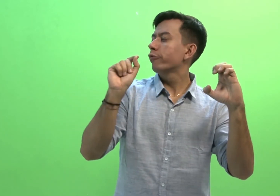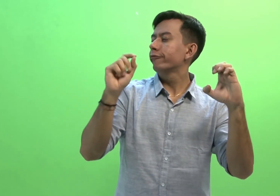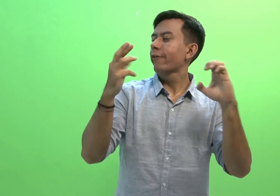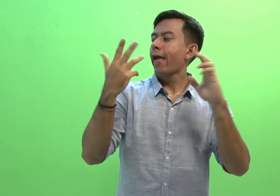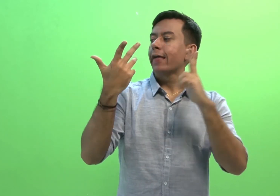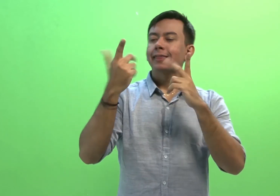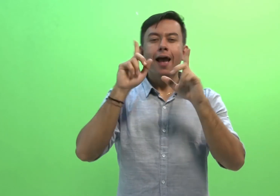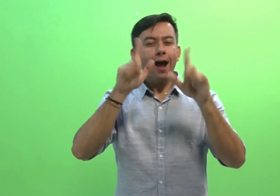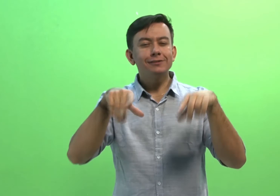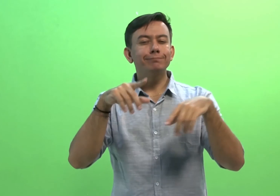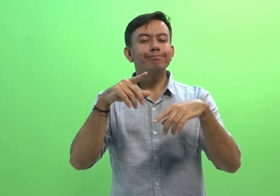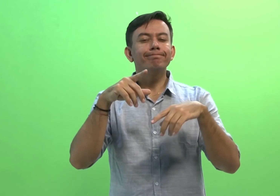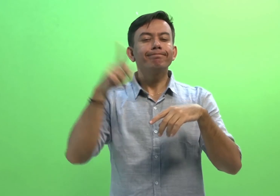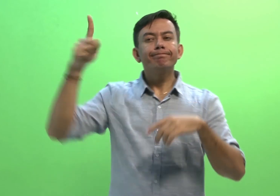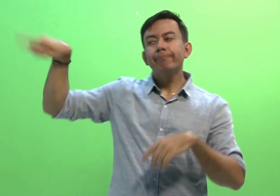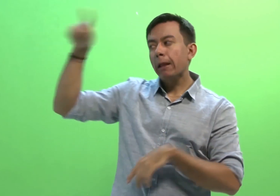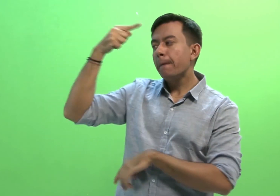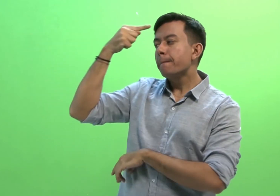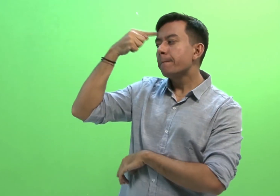Então, acredita-se que